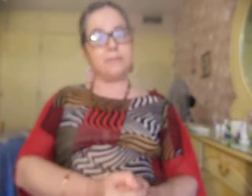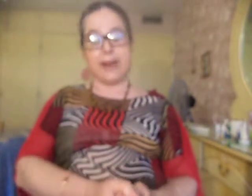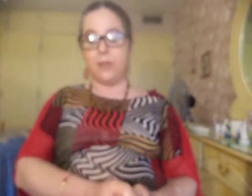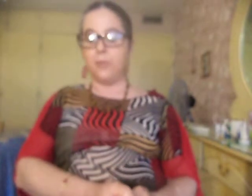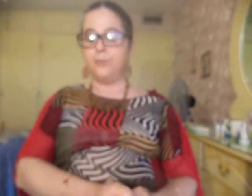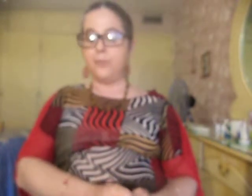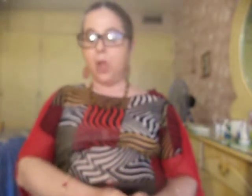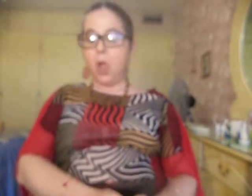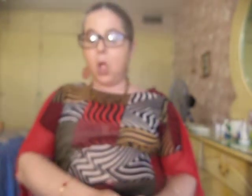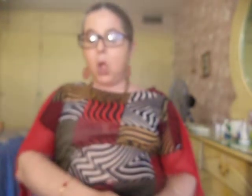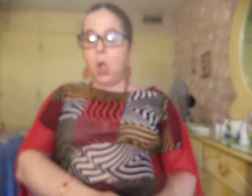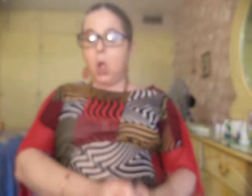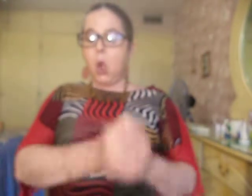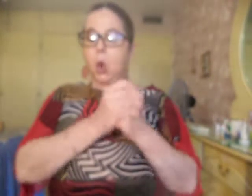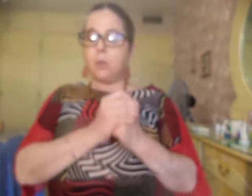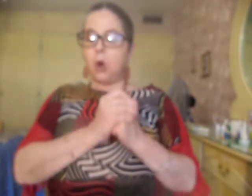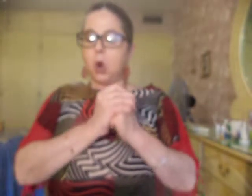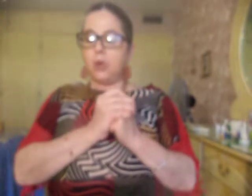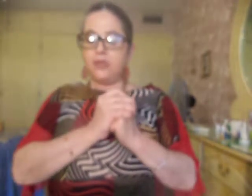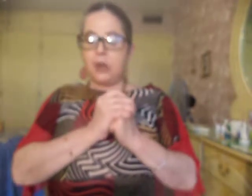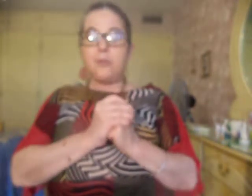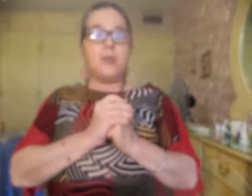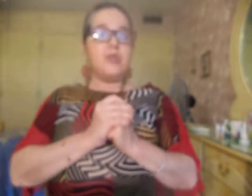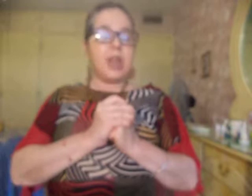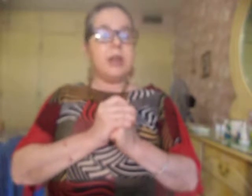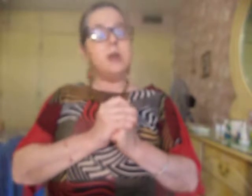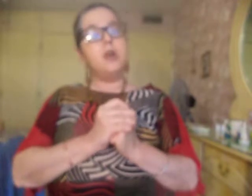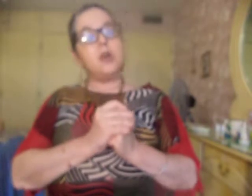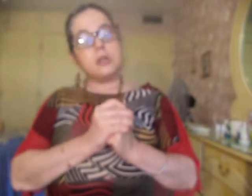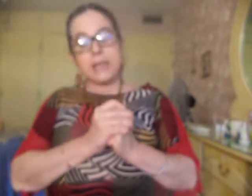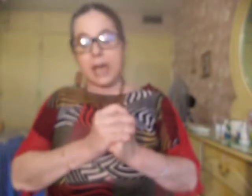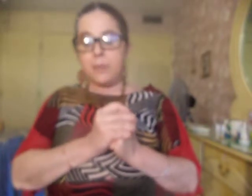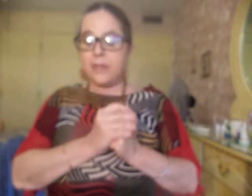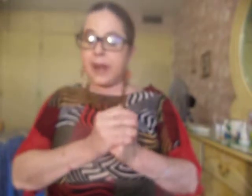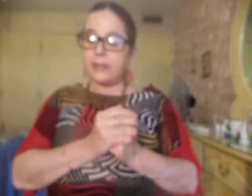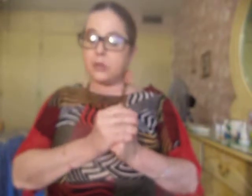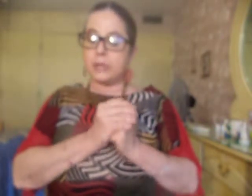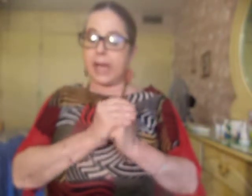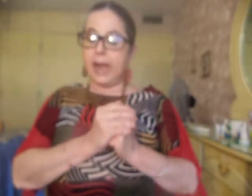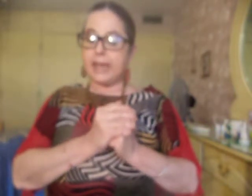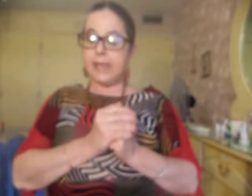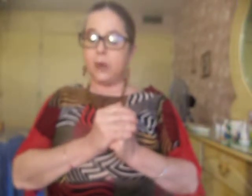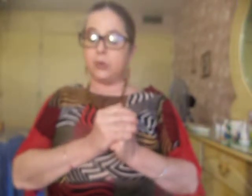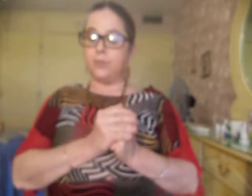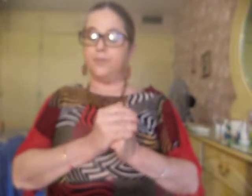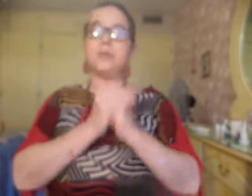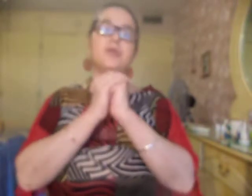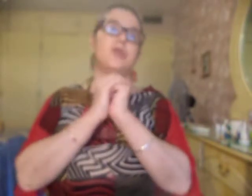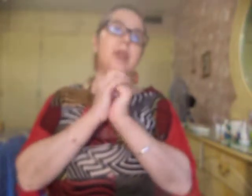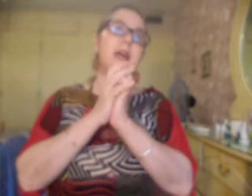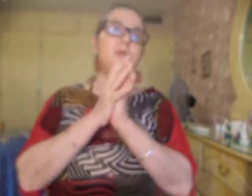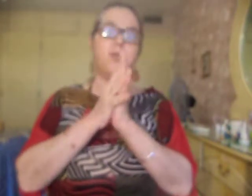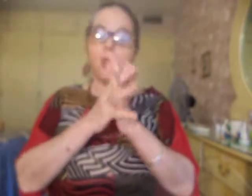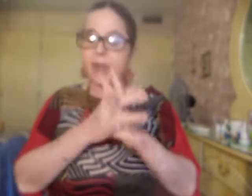separado. ¿Cómo contribuyen los carbohidratos a la salud? Son las